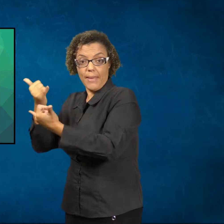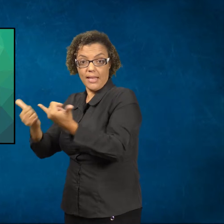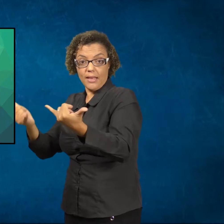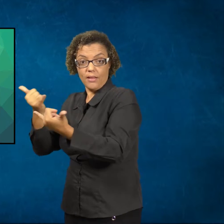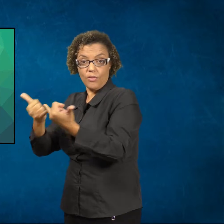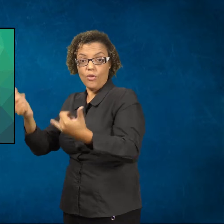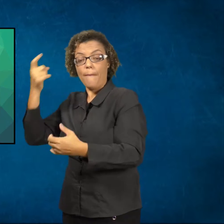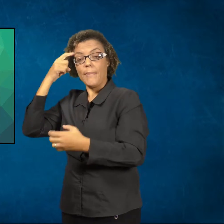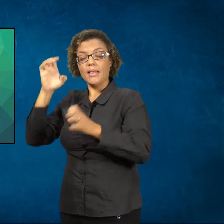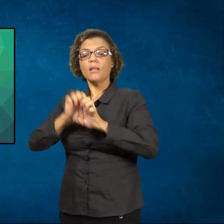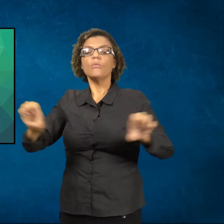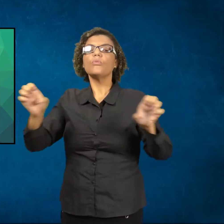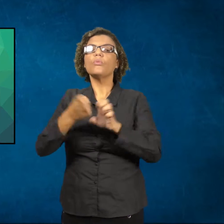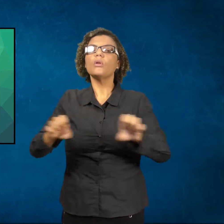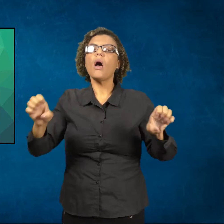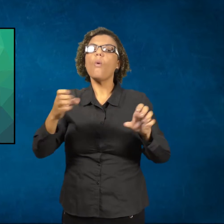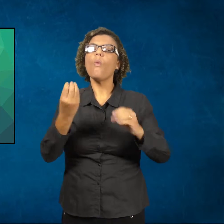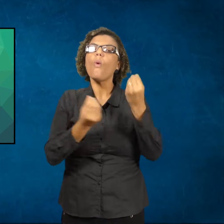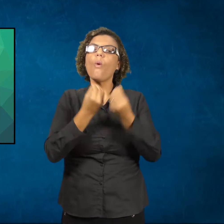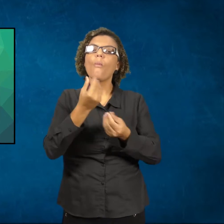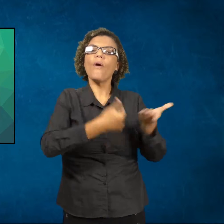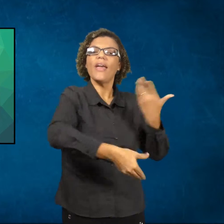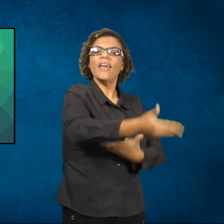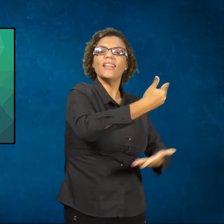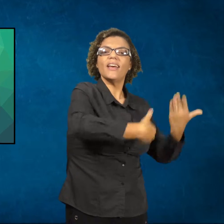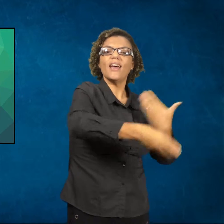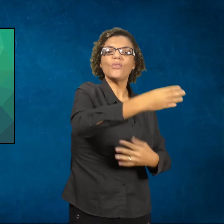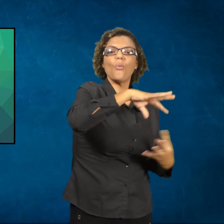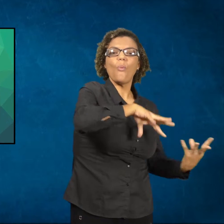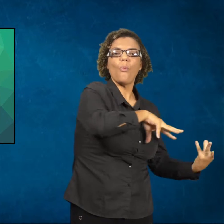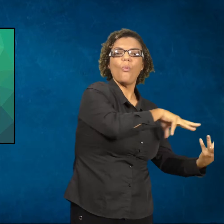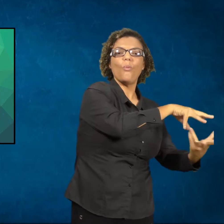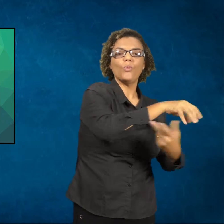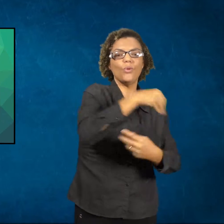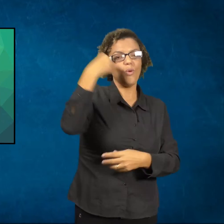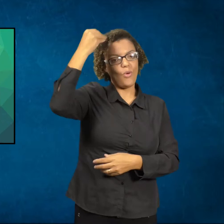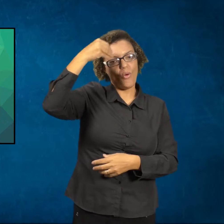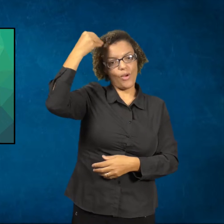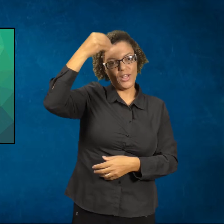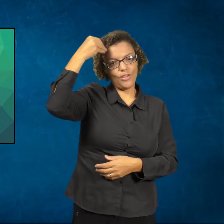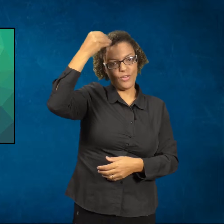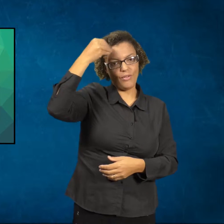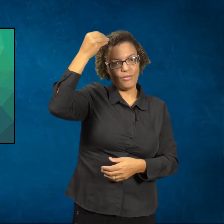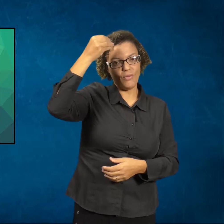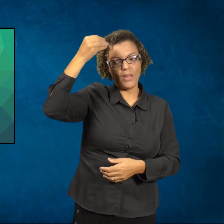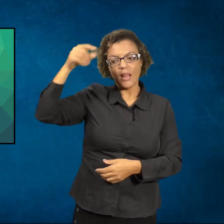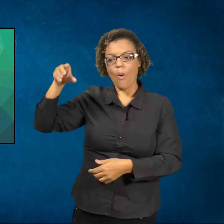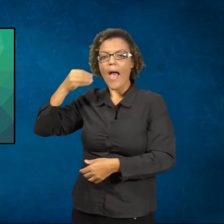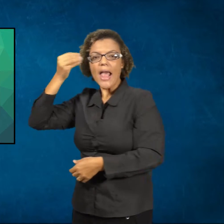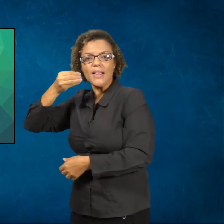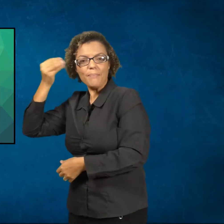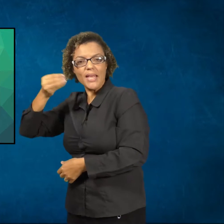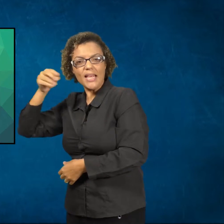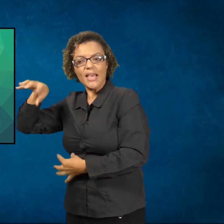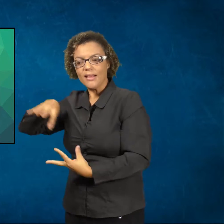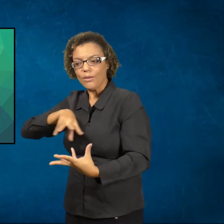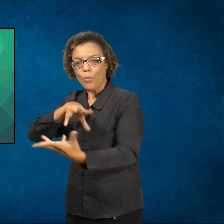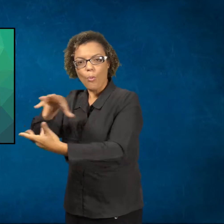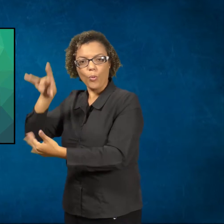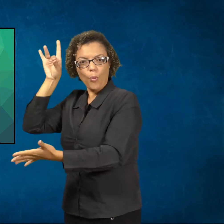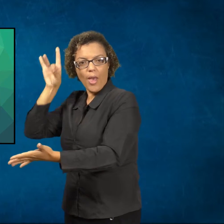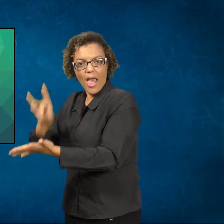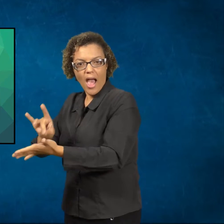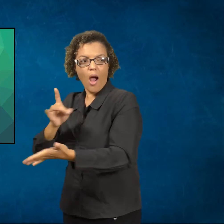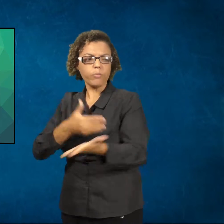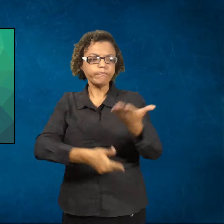estrutural da maneira como a gente interage com o mundo do ponto de vista cognitivo. Quer dizer, então, se a gente tem algum